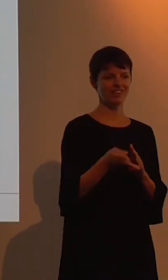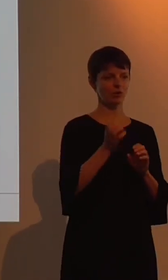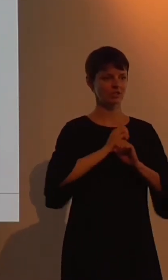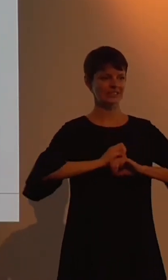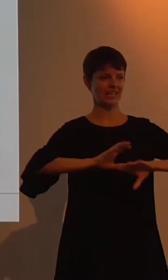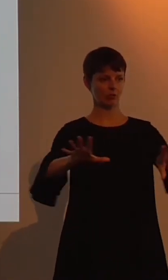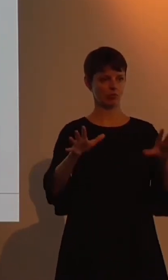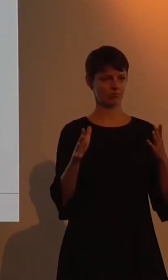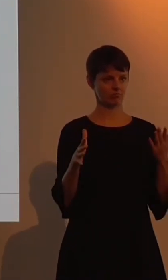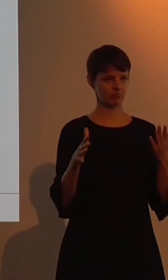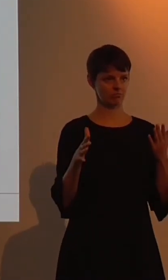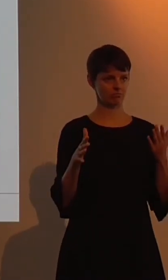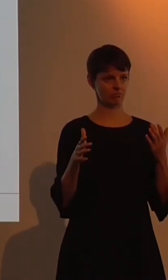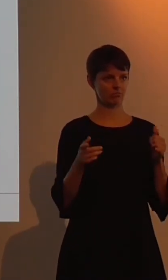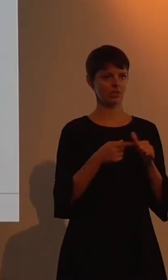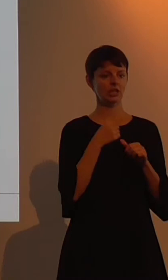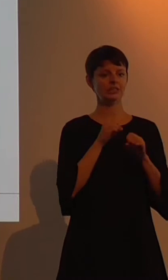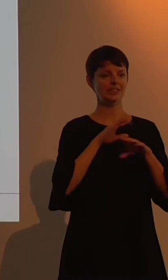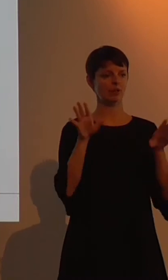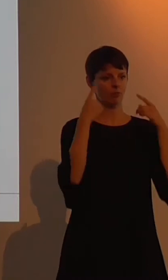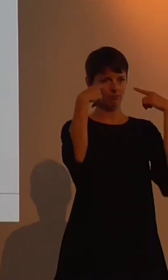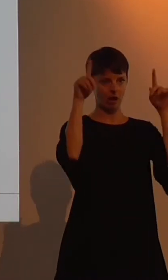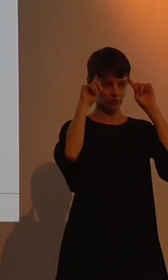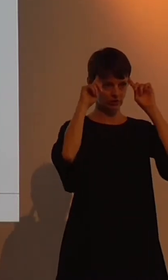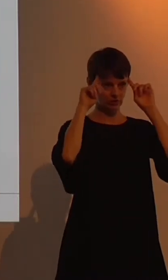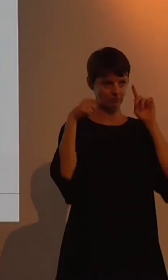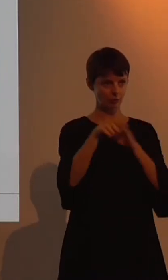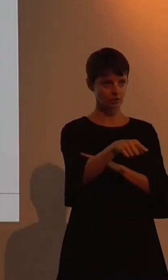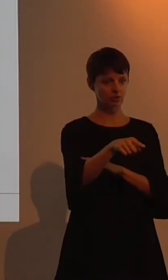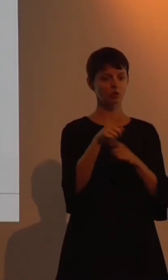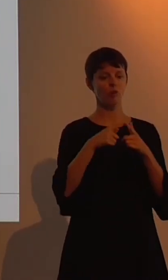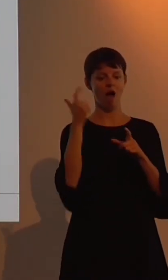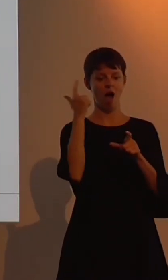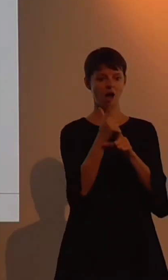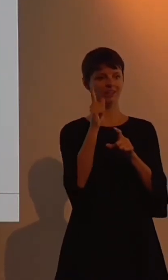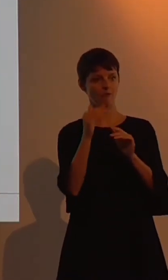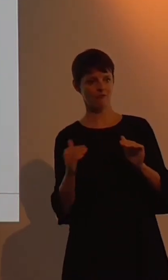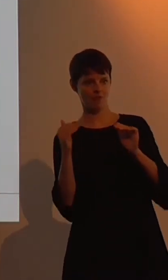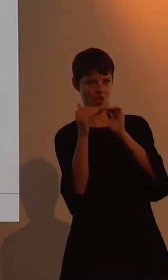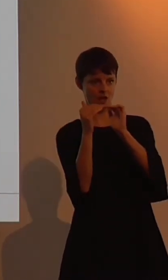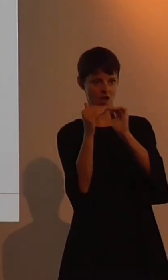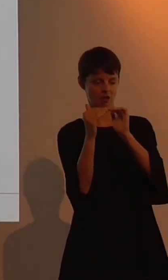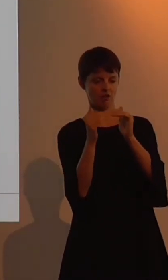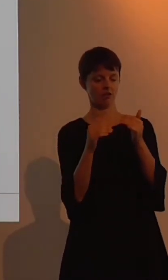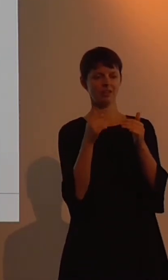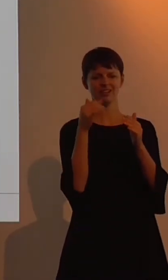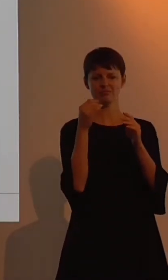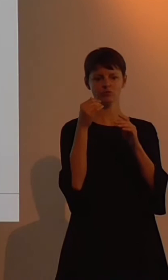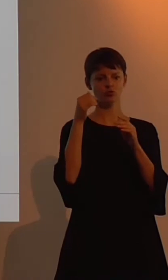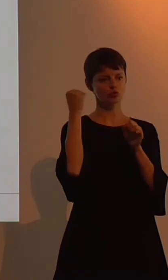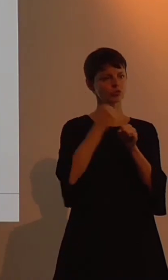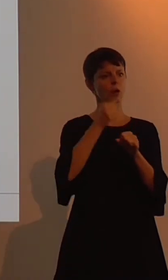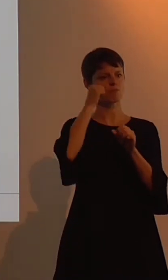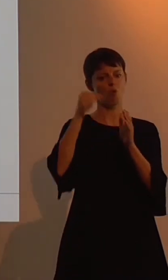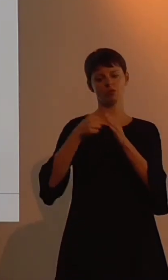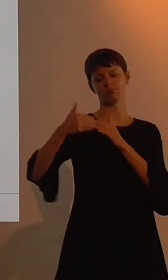insgesamt. Das reicht von der Sendung mit der Maus über Hart aber fair. Wir sind am Montag im